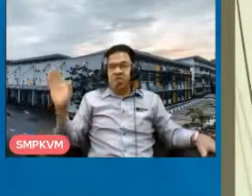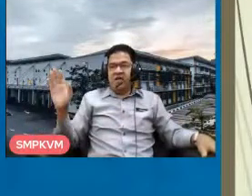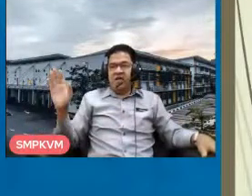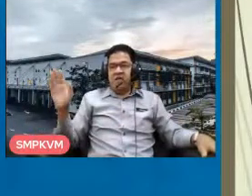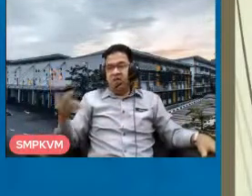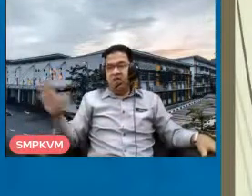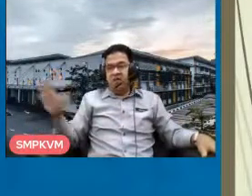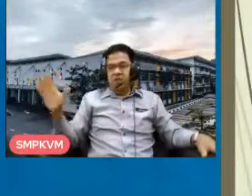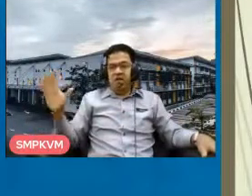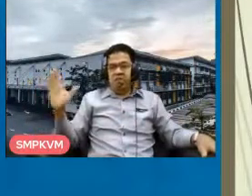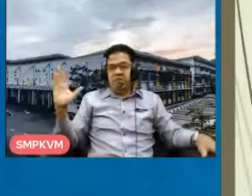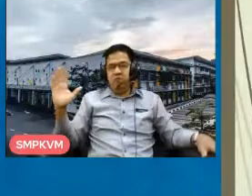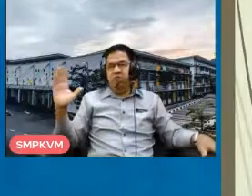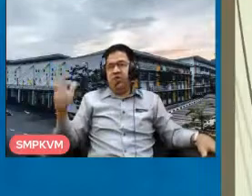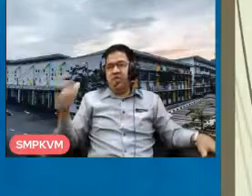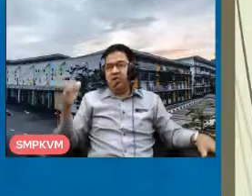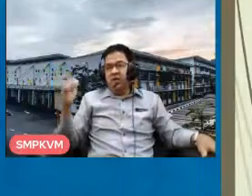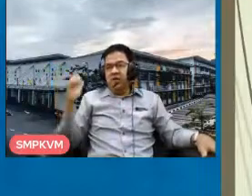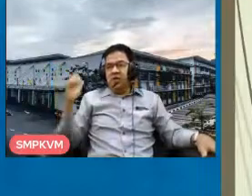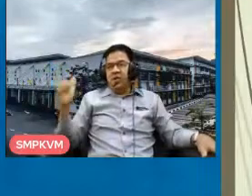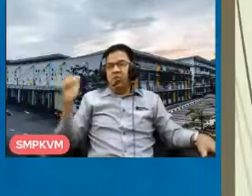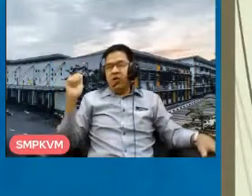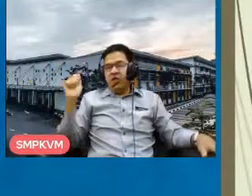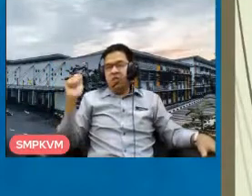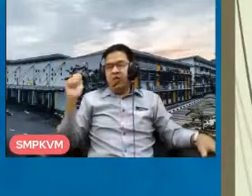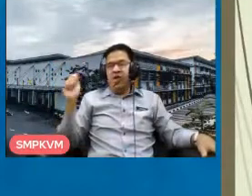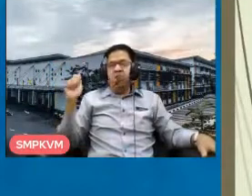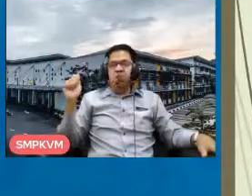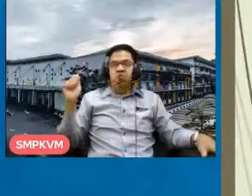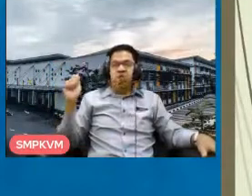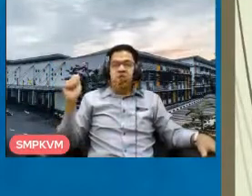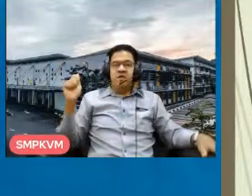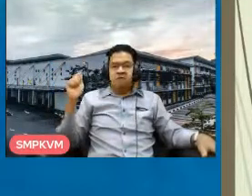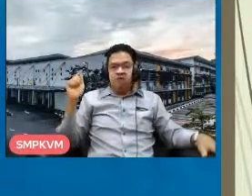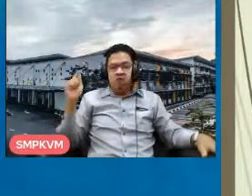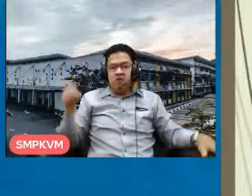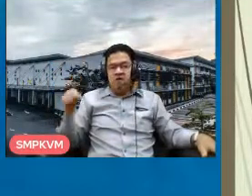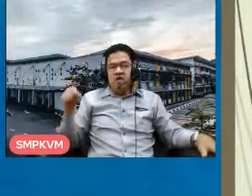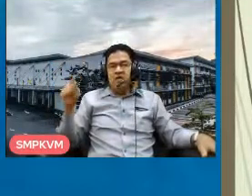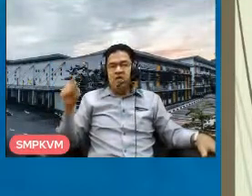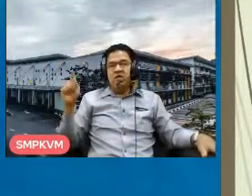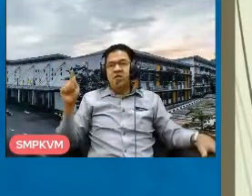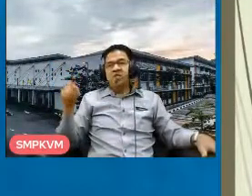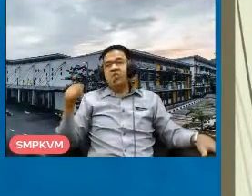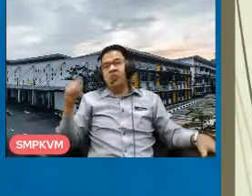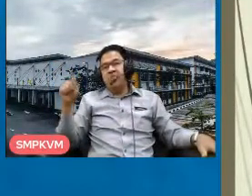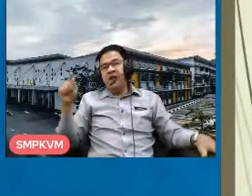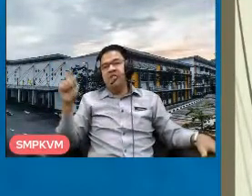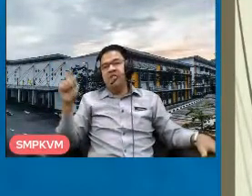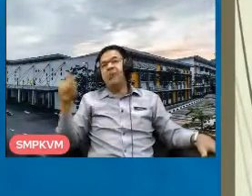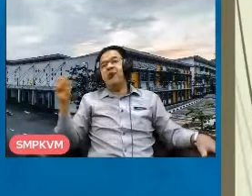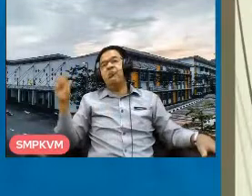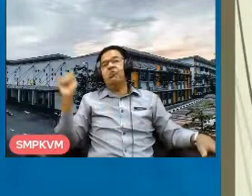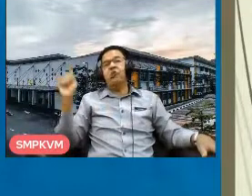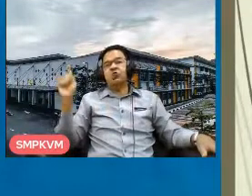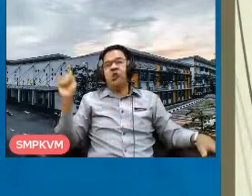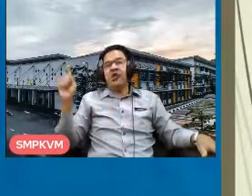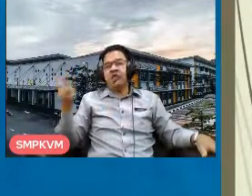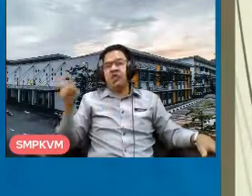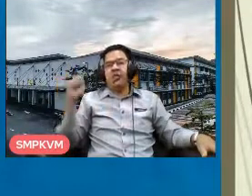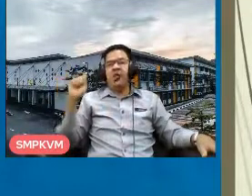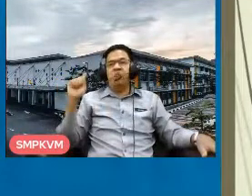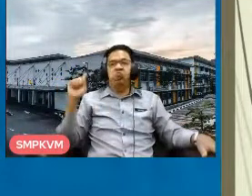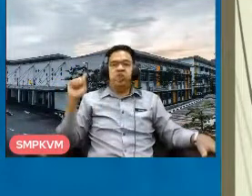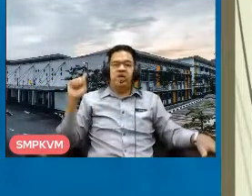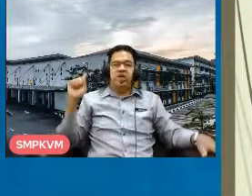kan keluarga tari hati bila ada boleh berjumpa nanti kamu akan kena pegang buku nih tahun ini dan tahun depan sampai kamu keluar